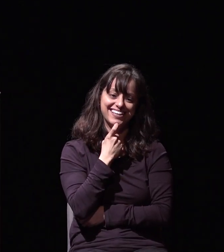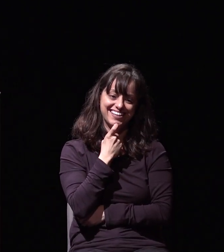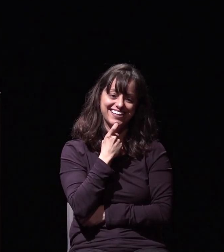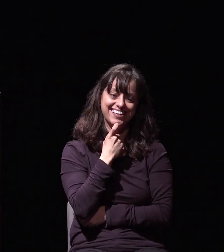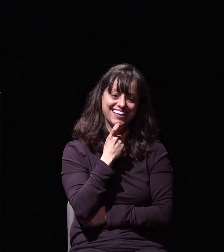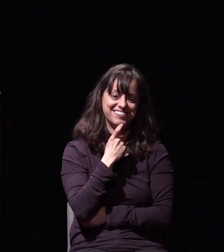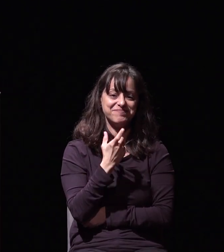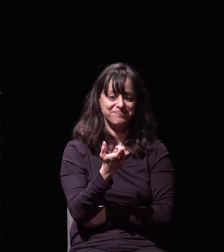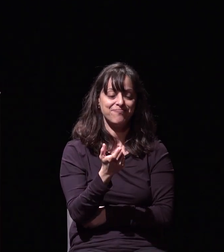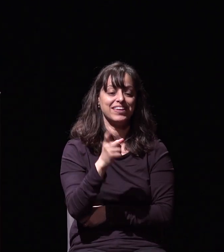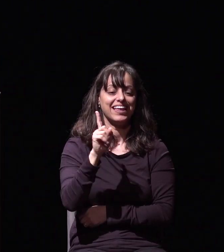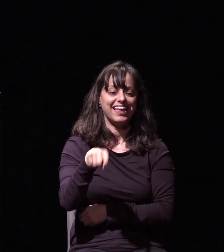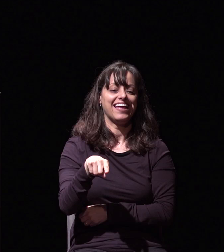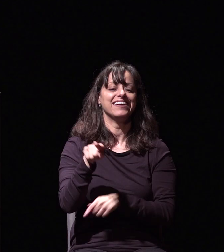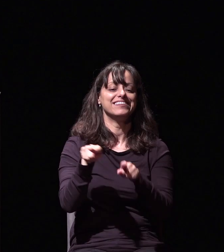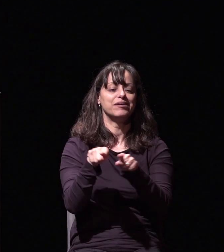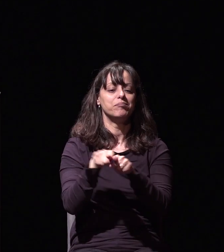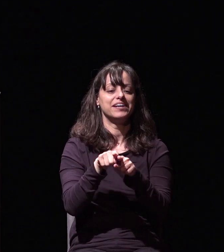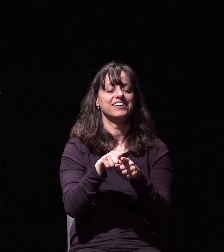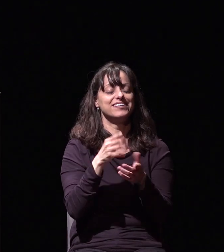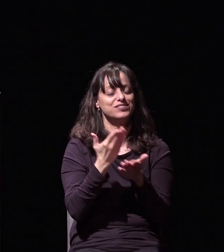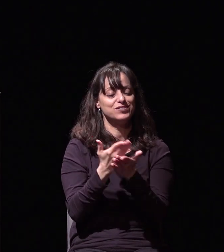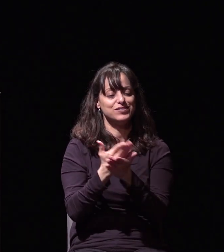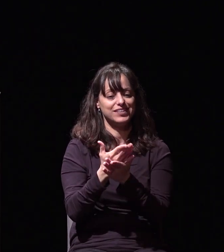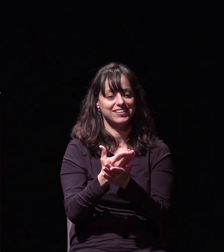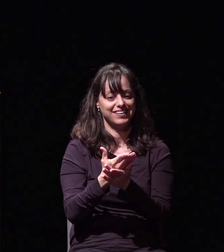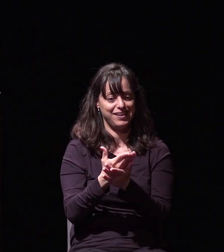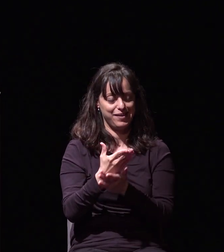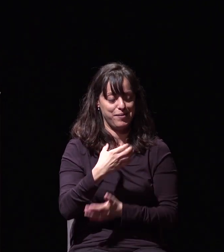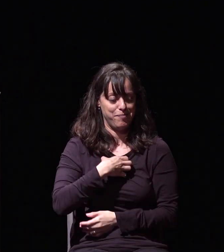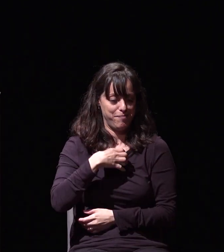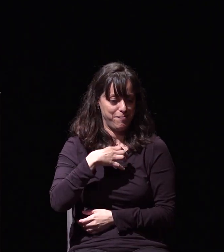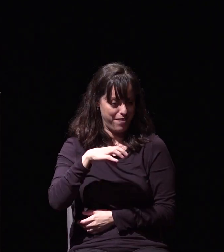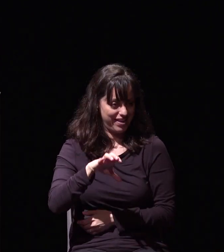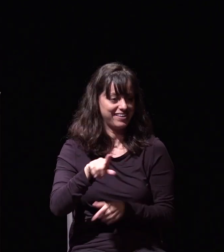Bahia, doutorado pela Faculdade de Arquitetura e Urbanismo da